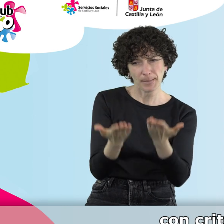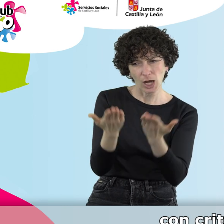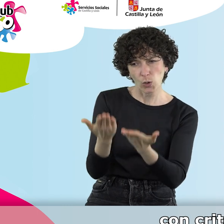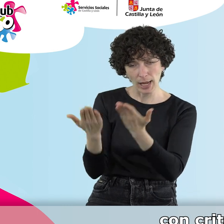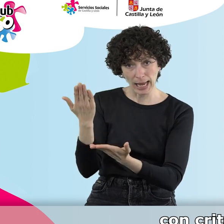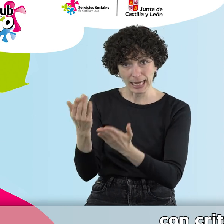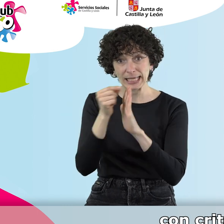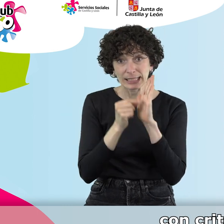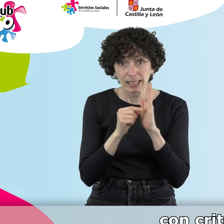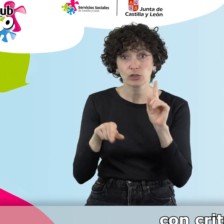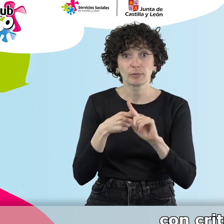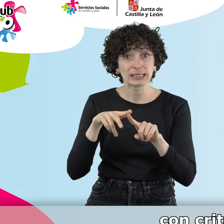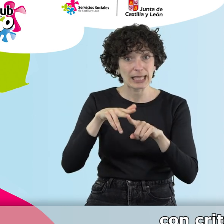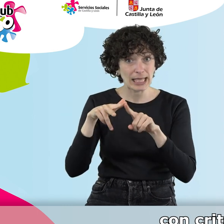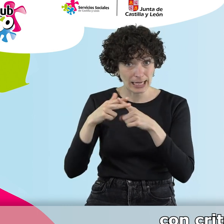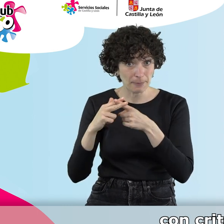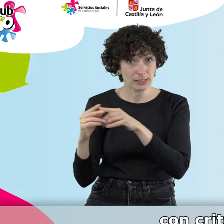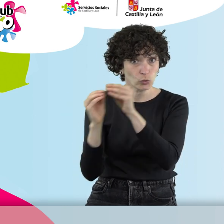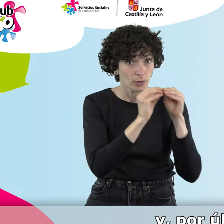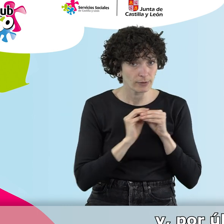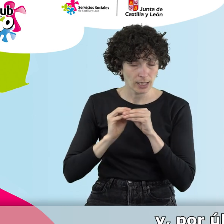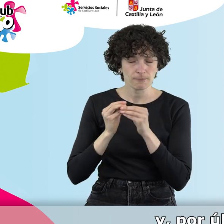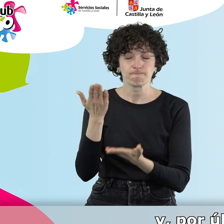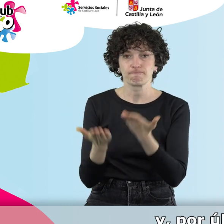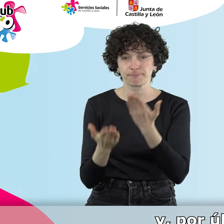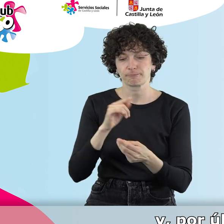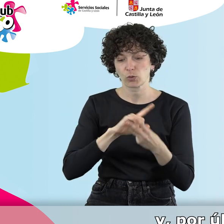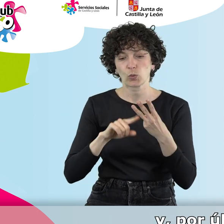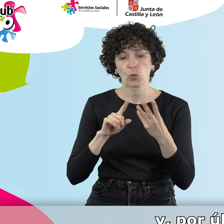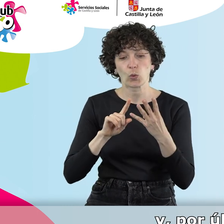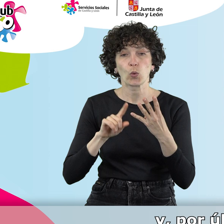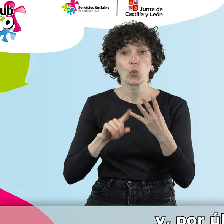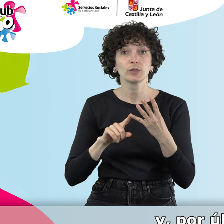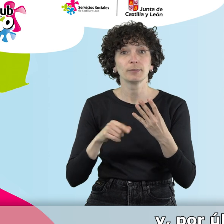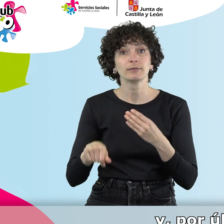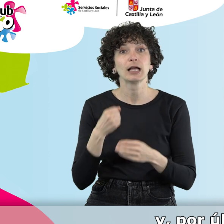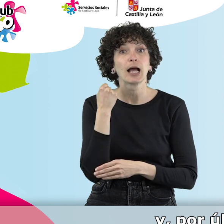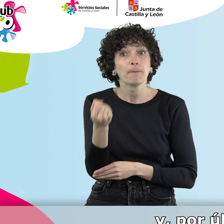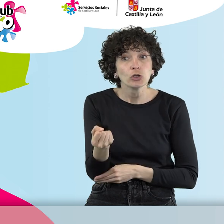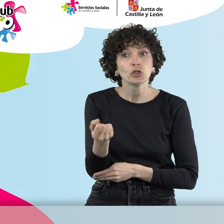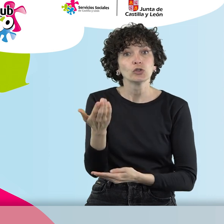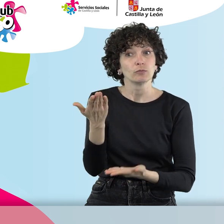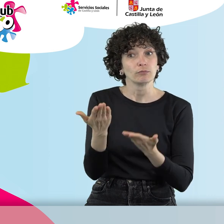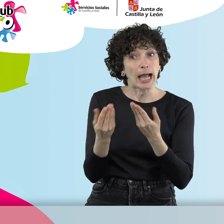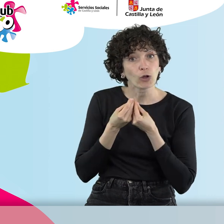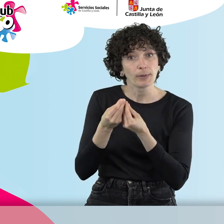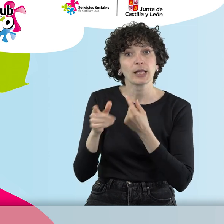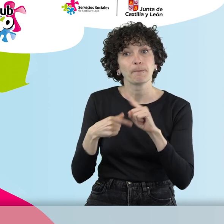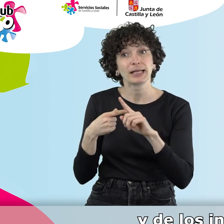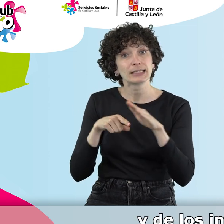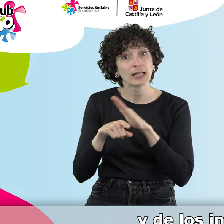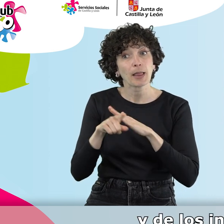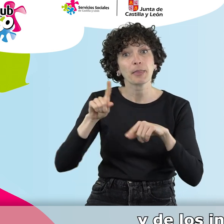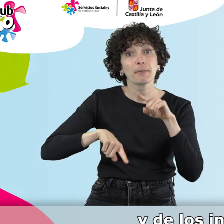con criterios y herramientas unificados. Y por último, acompañar y gestionar los apoyos en función del riesgo y de